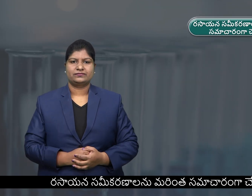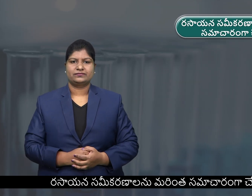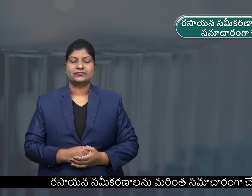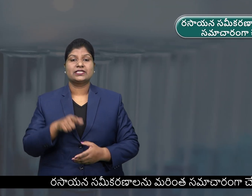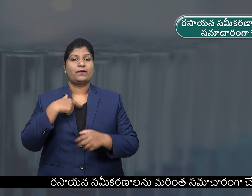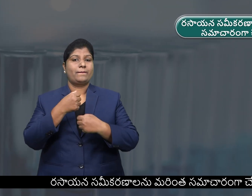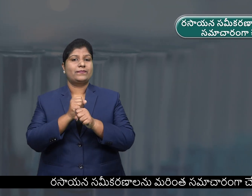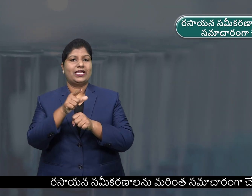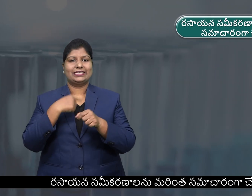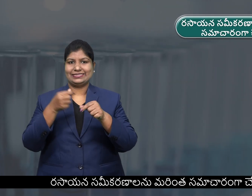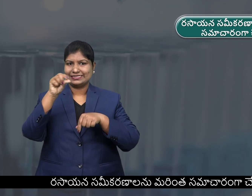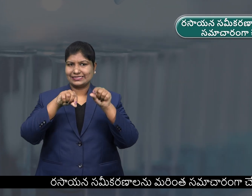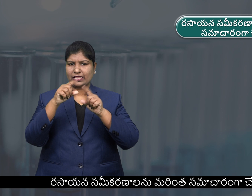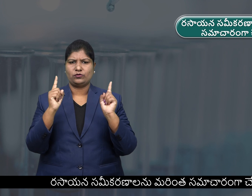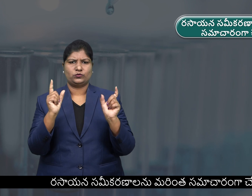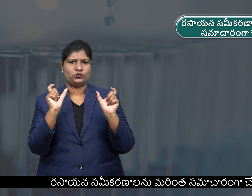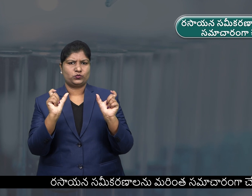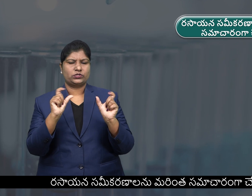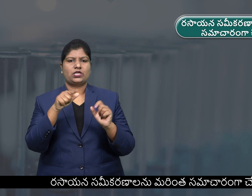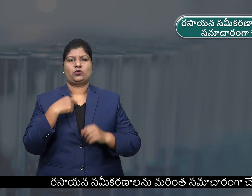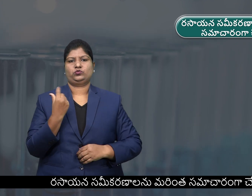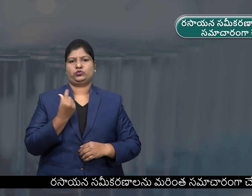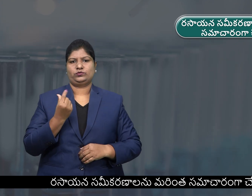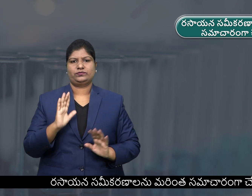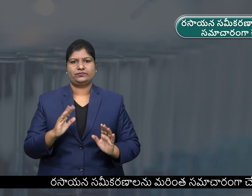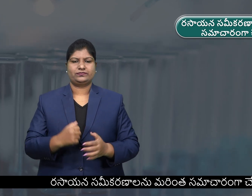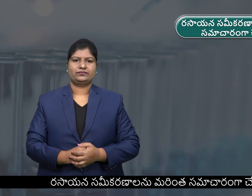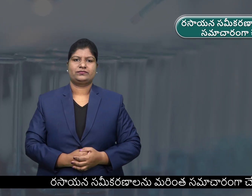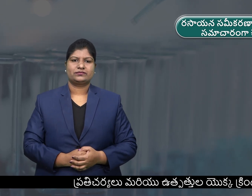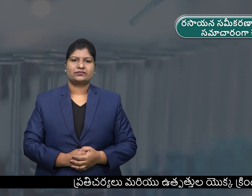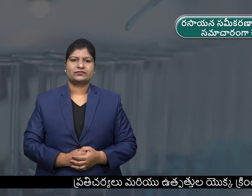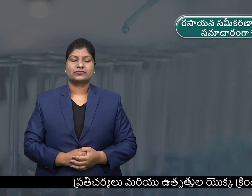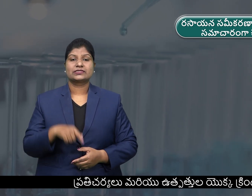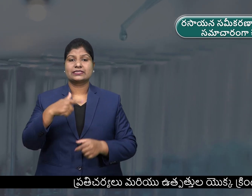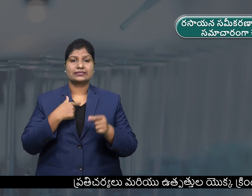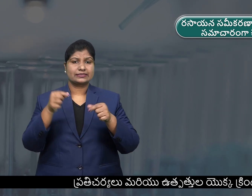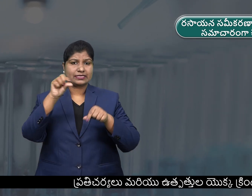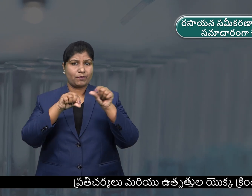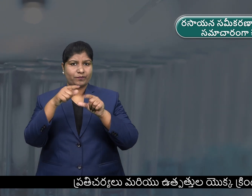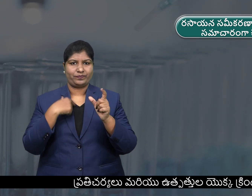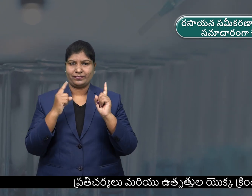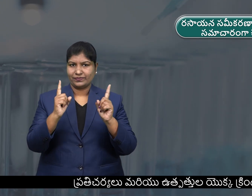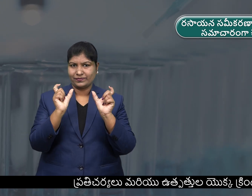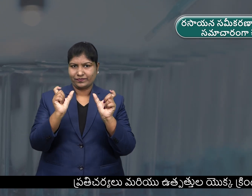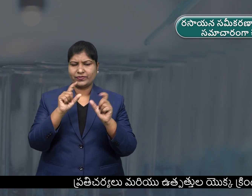రసాయన సమీకరణాలను మరింత సమాచారంగా చేయడం. ప్రతిచర్యలు మరియు ఉత్పత్తుల యొక్క క్రింది